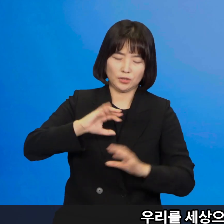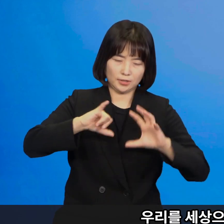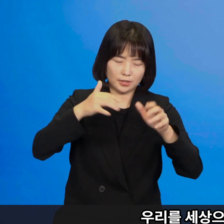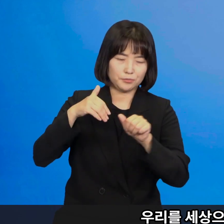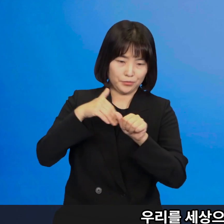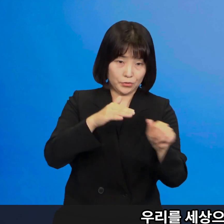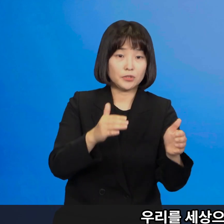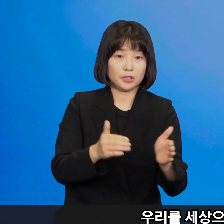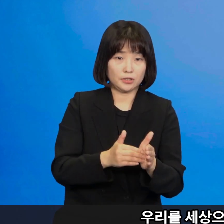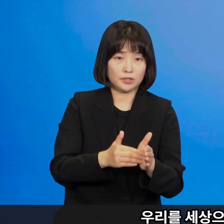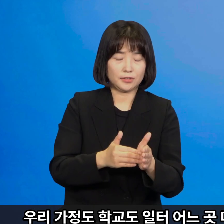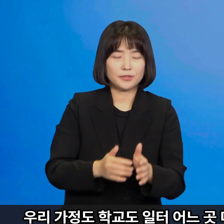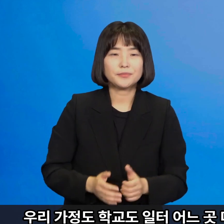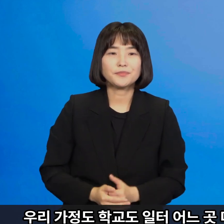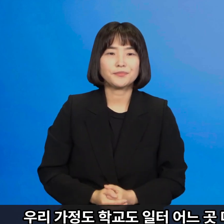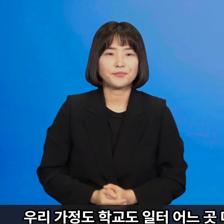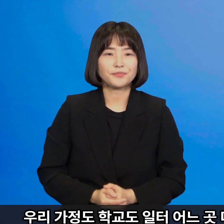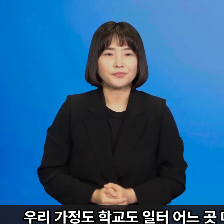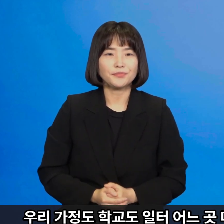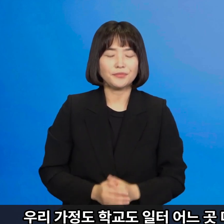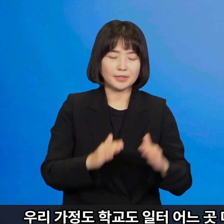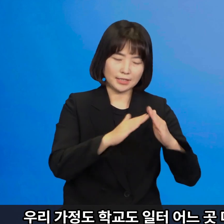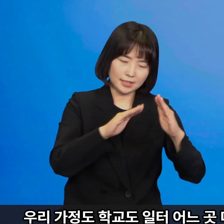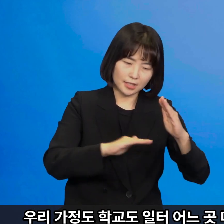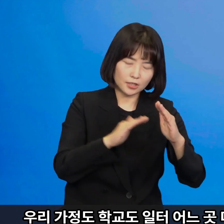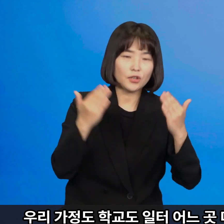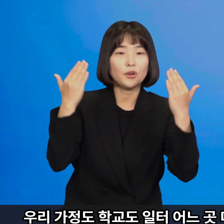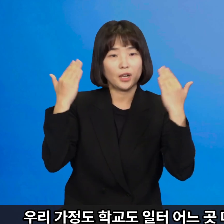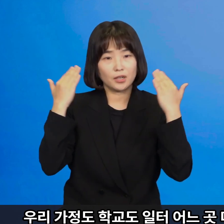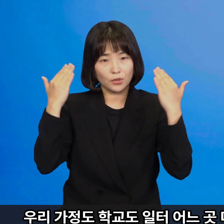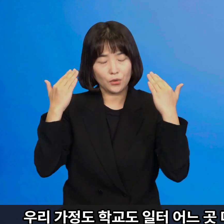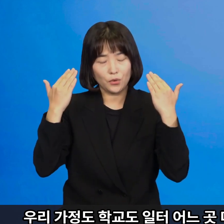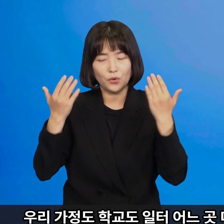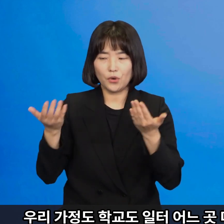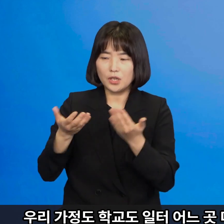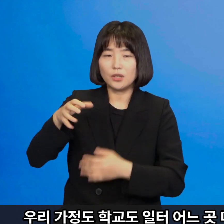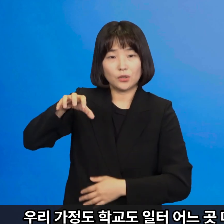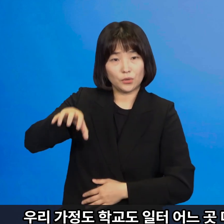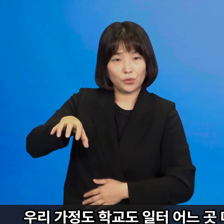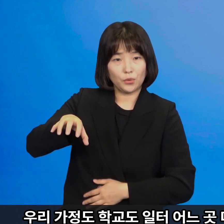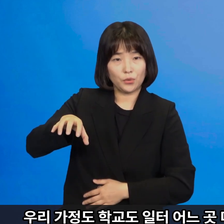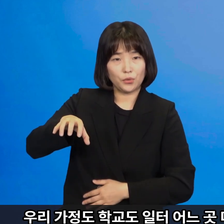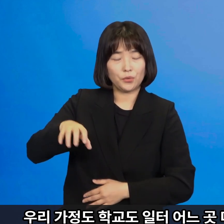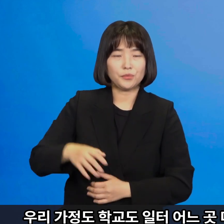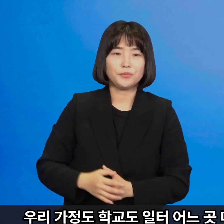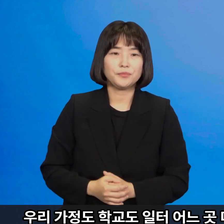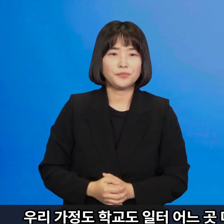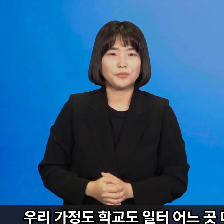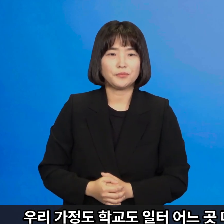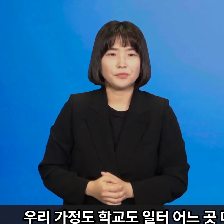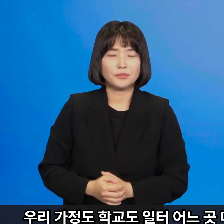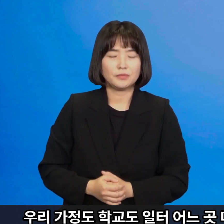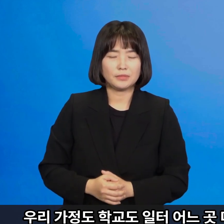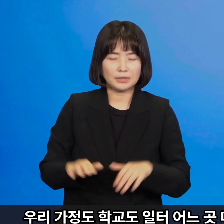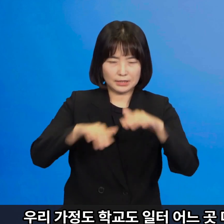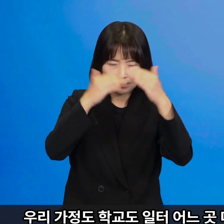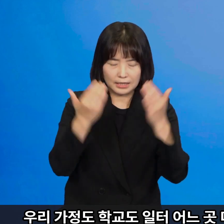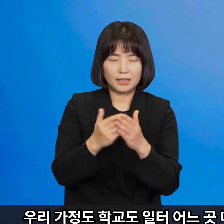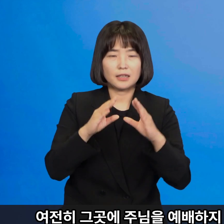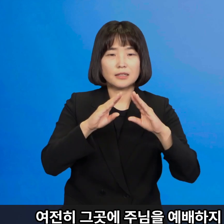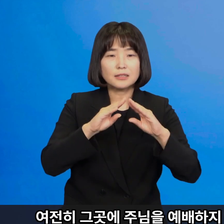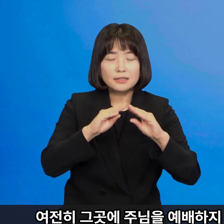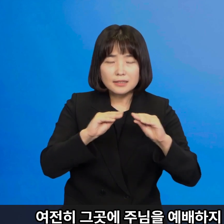보내셨습니다. 우리 가정도 학교도 일터 어느 곳 다 사실은 땅끝이라고 할 수